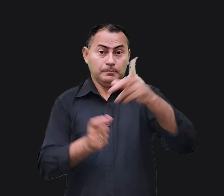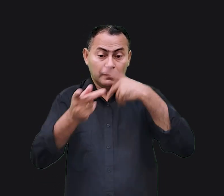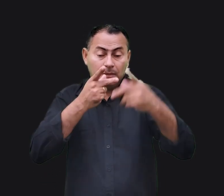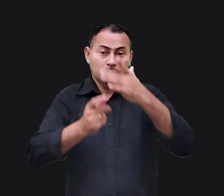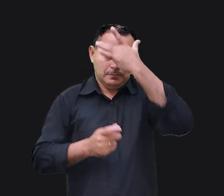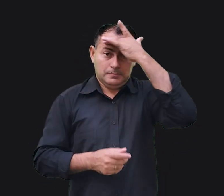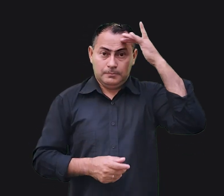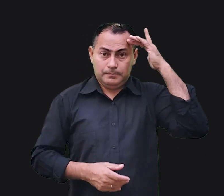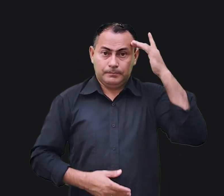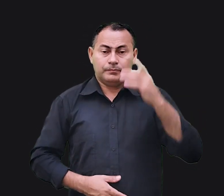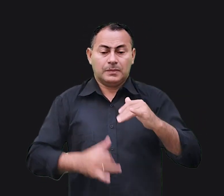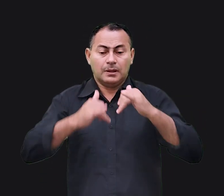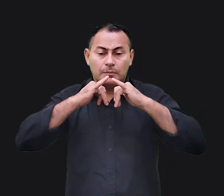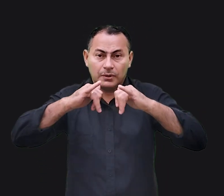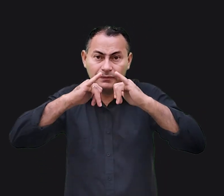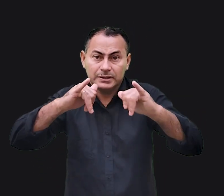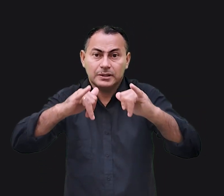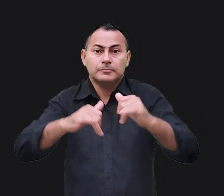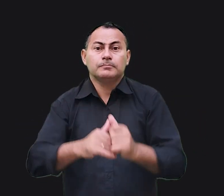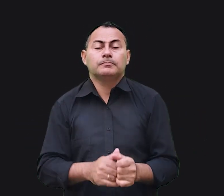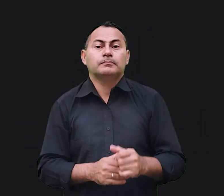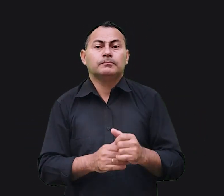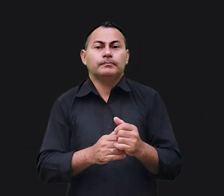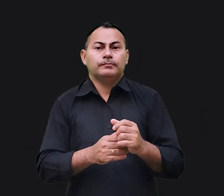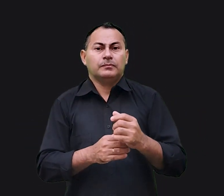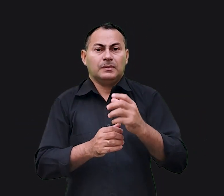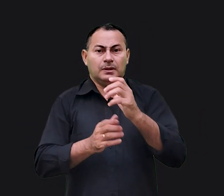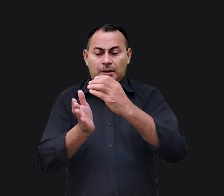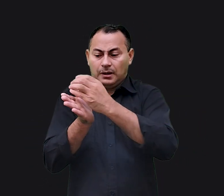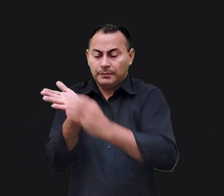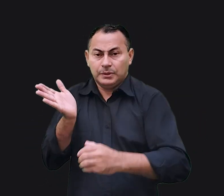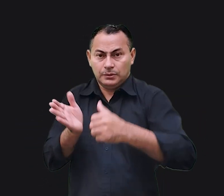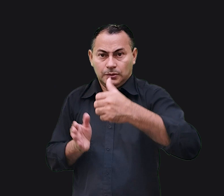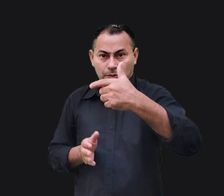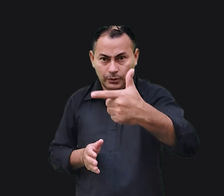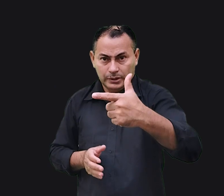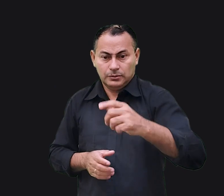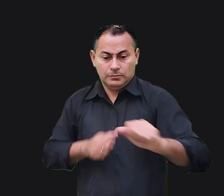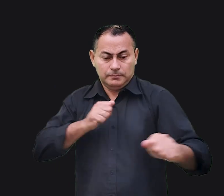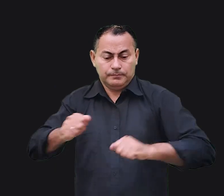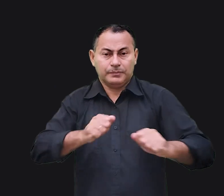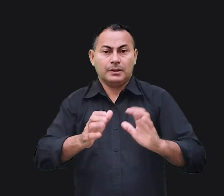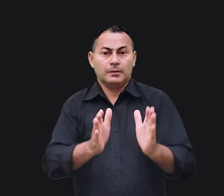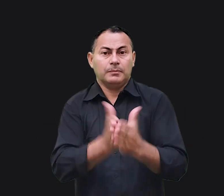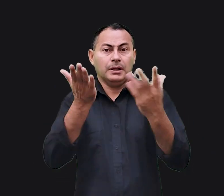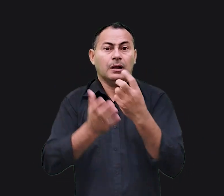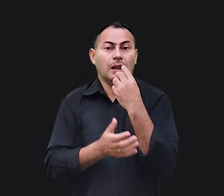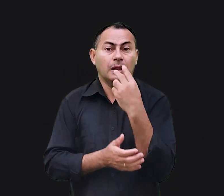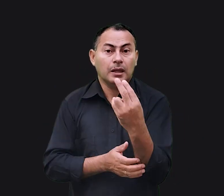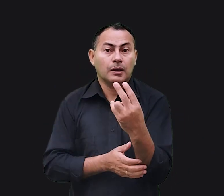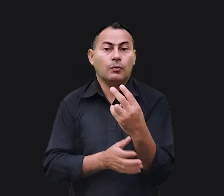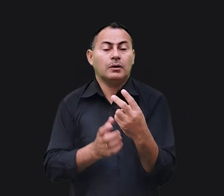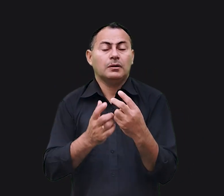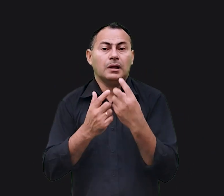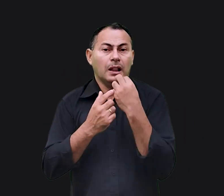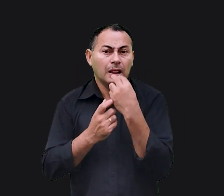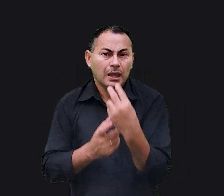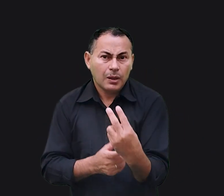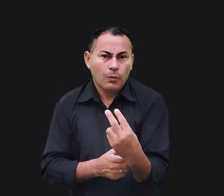de um homem é profecia. No capítulo 2 de Atos, a mensagem veio através do milagre de línguas e foi uma profecia.